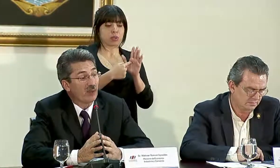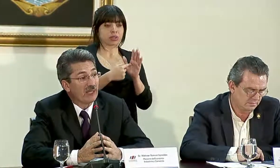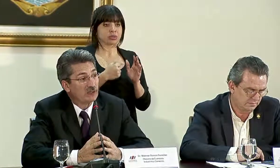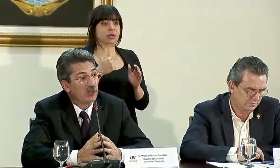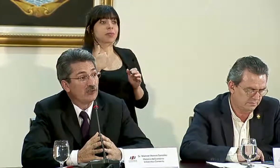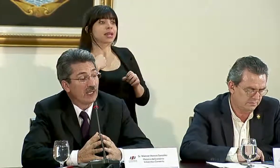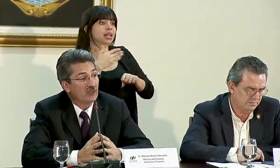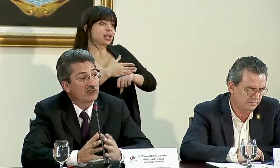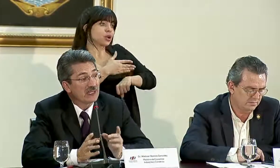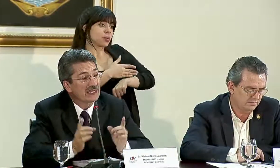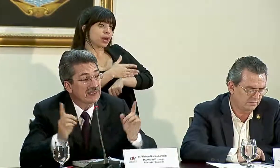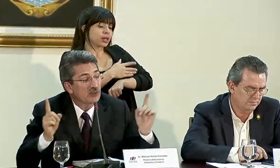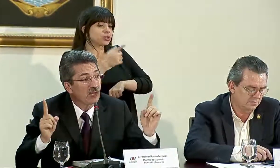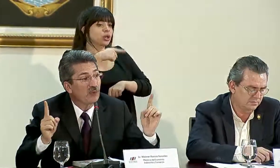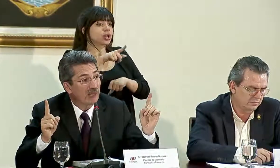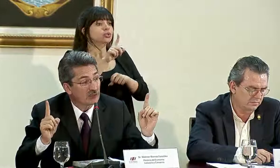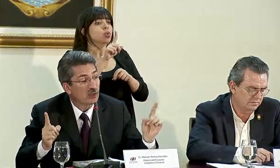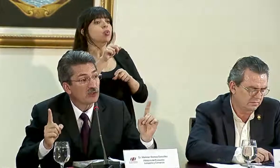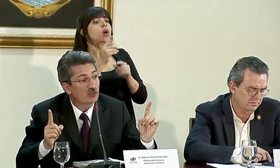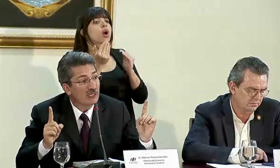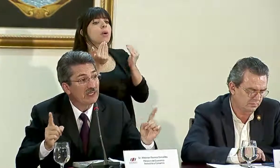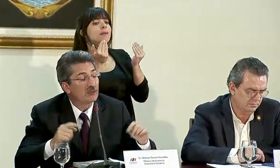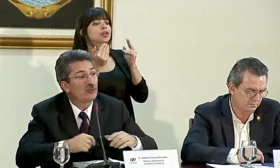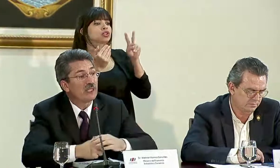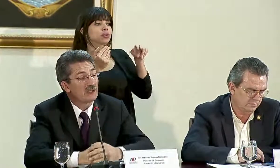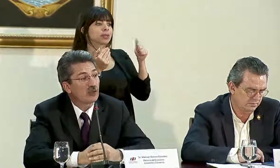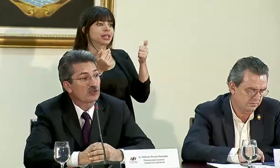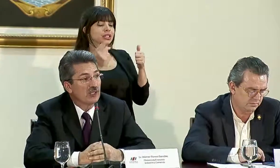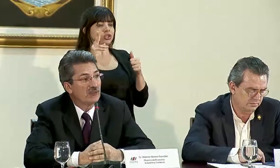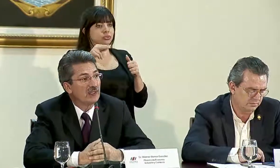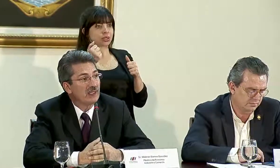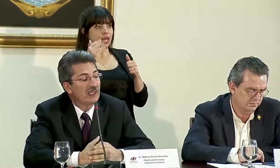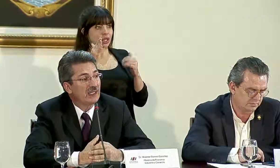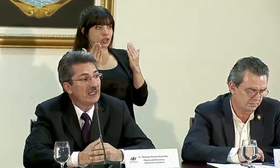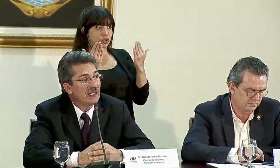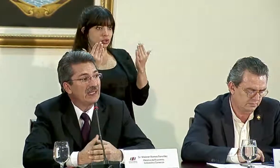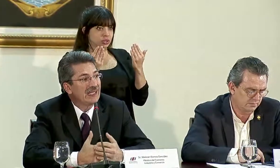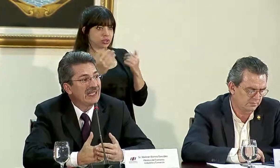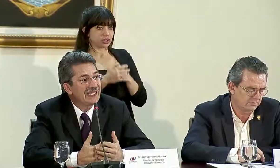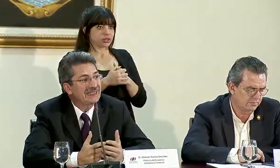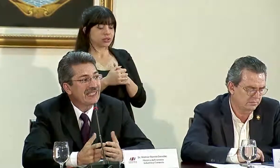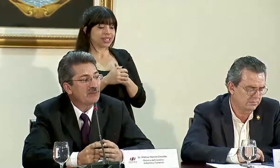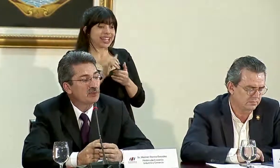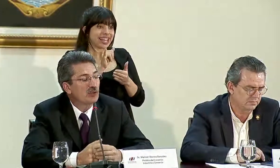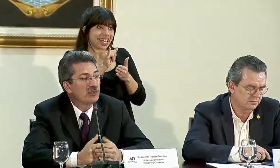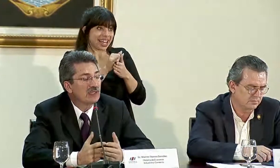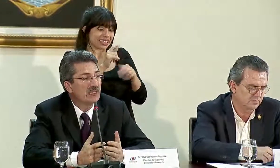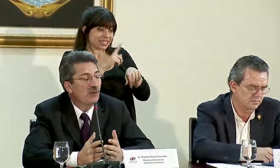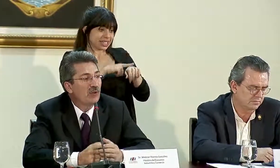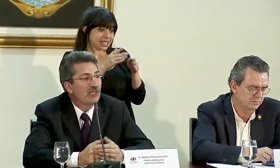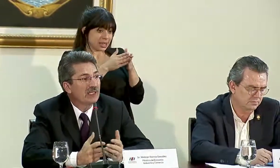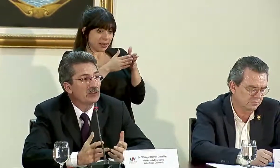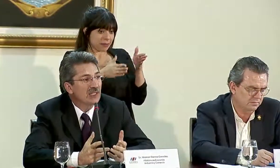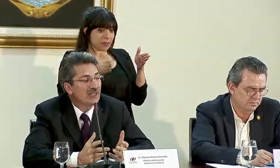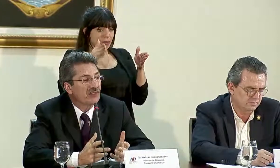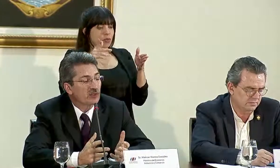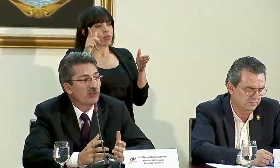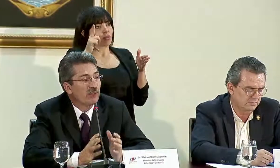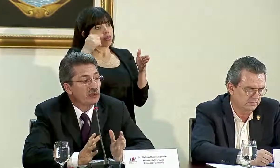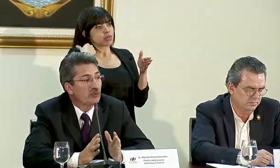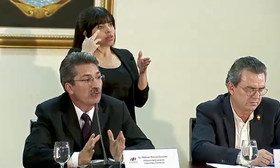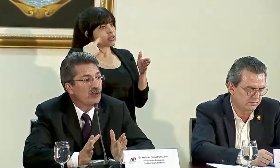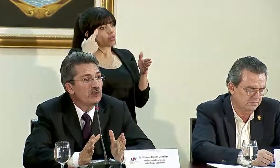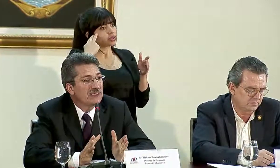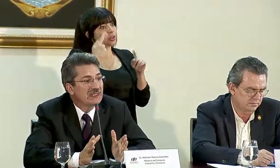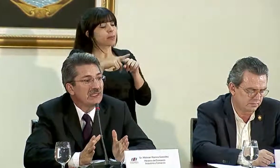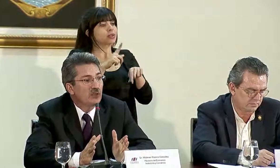Vienen en recuperación, ellos están haciendo una comparación 2010-2014 y en ese lapso, desde luego que ellos tienen razón,